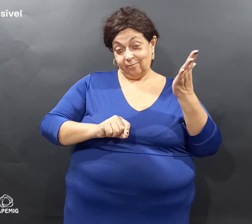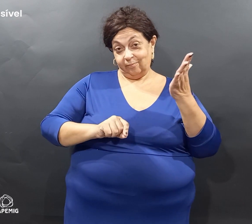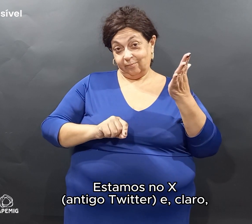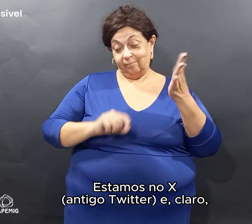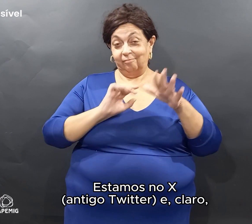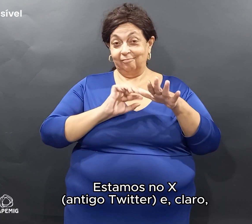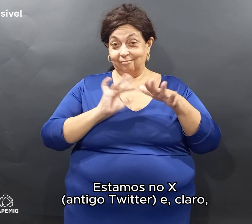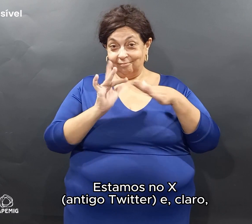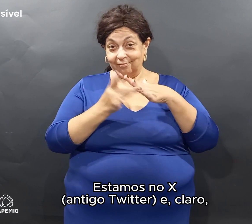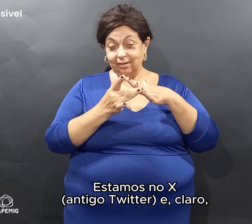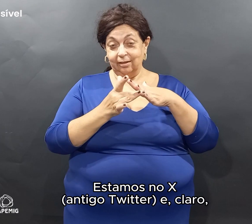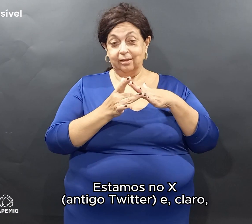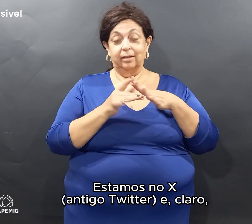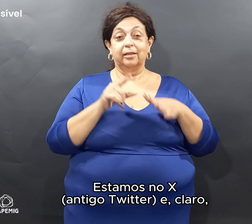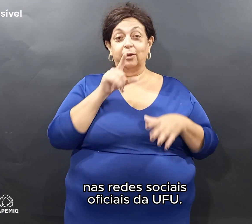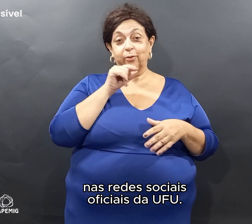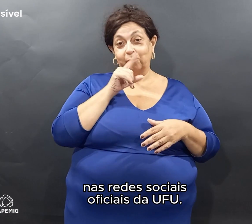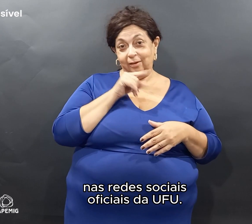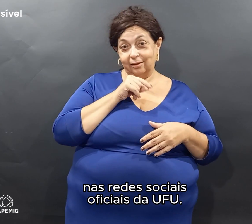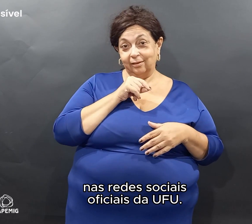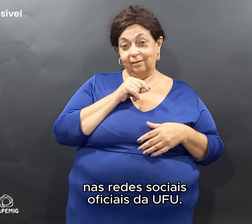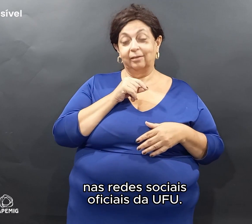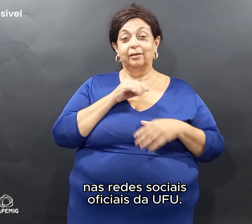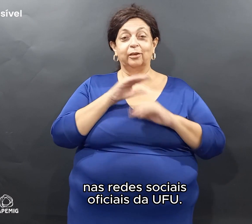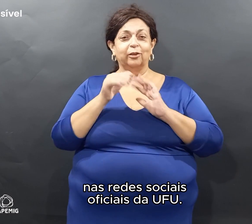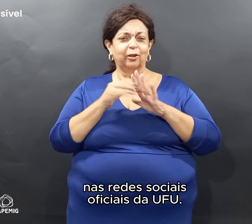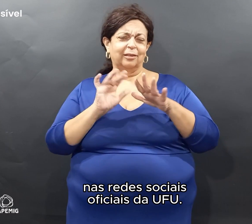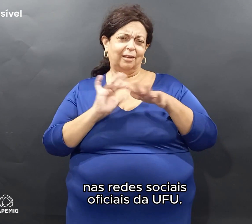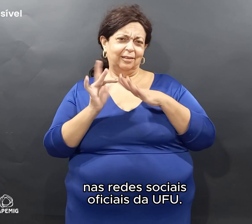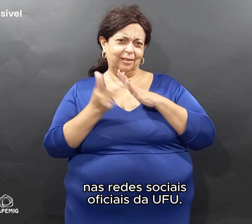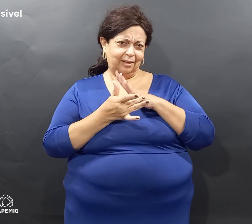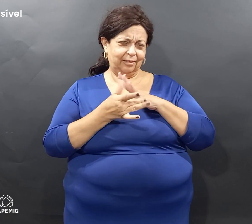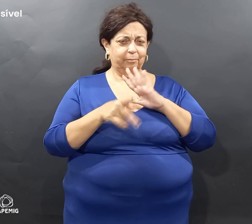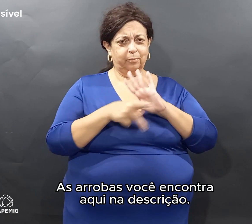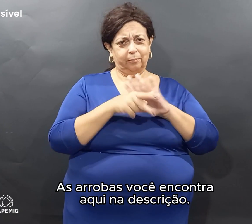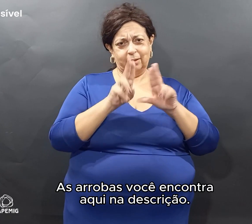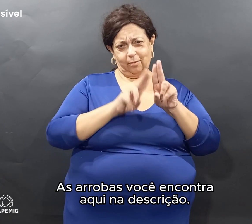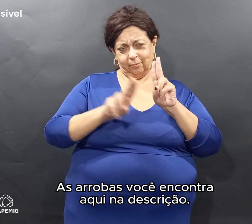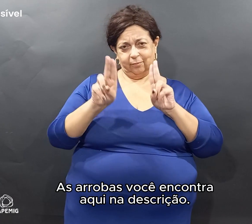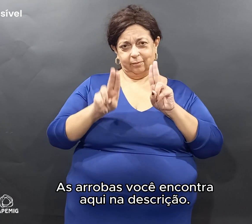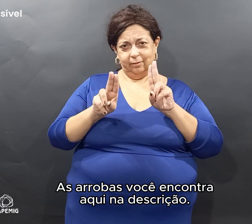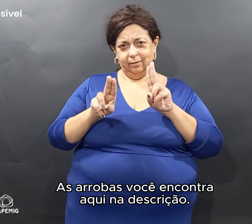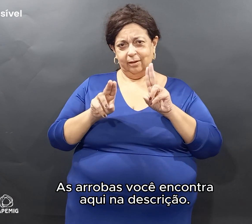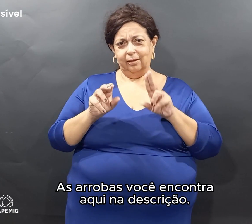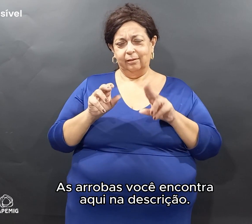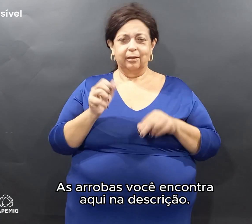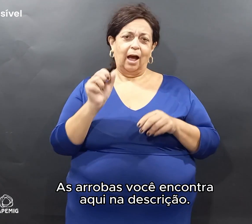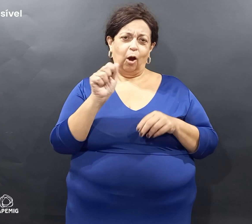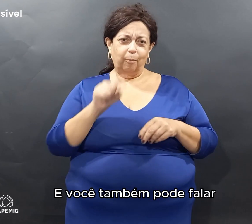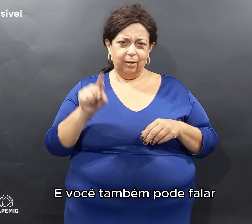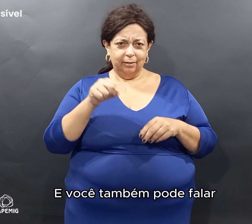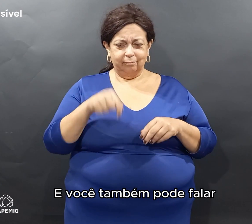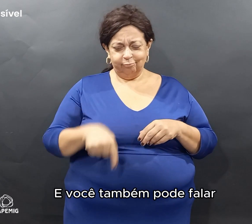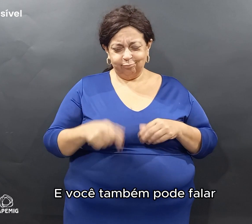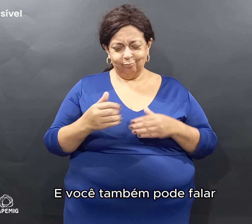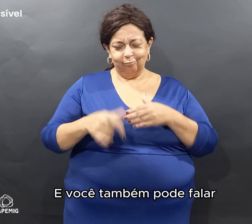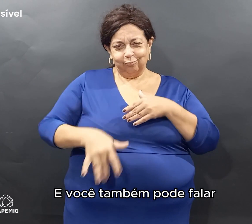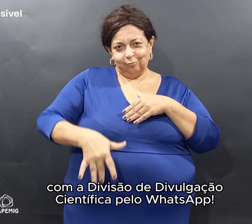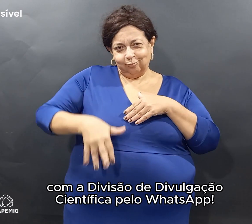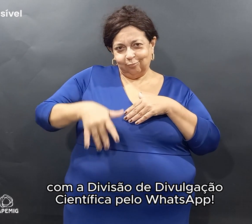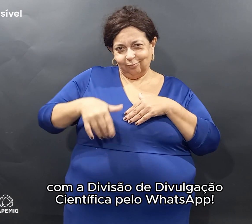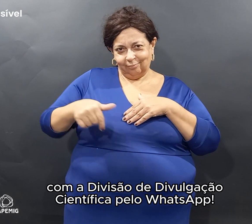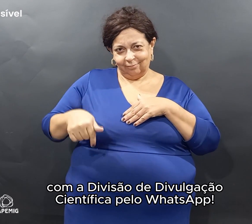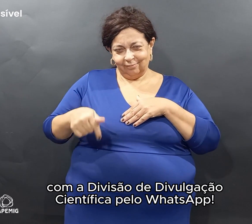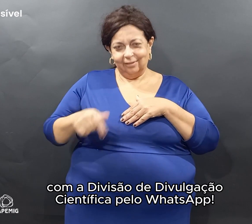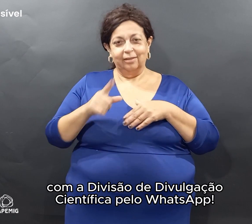você. Estamos no Twitter e, claro, nas redes sociais oficiais da UFO. As arrobas você encontra aqui na descrição. E você também pode falar